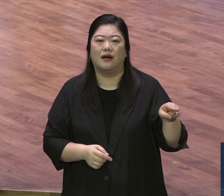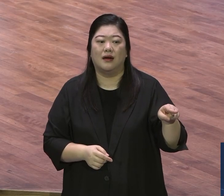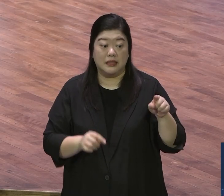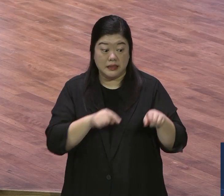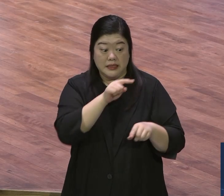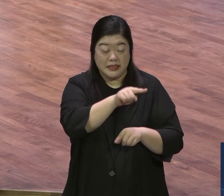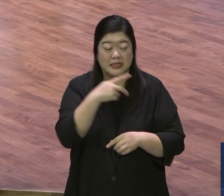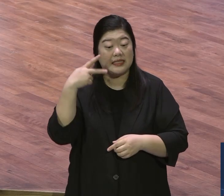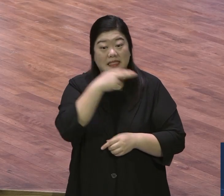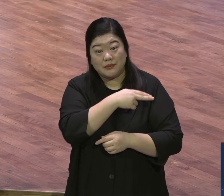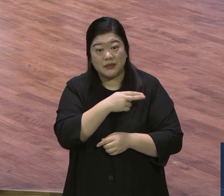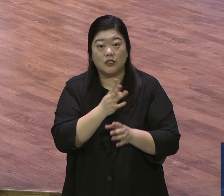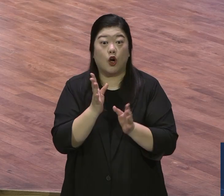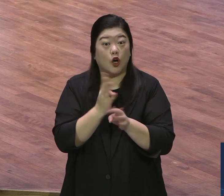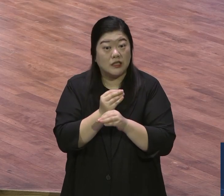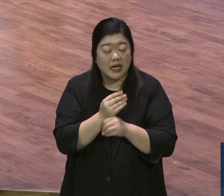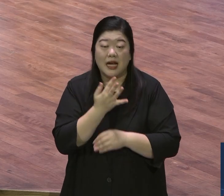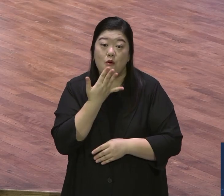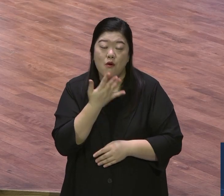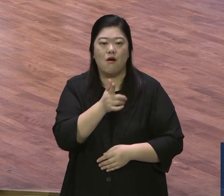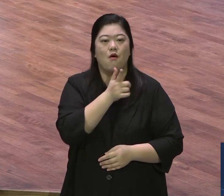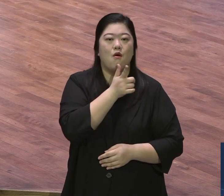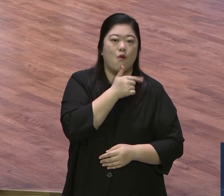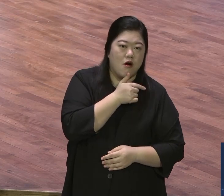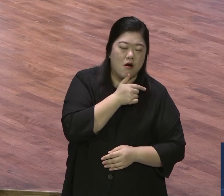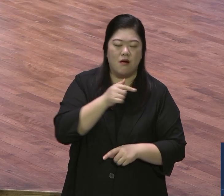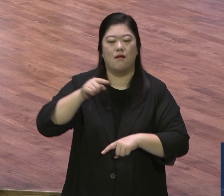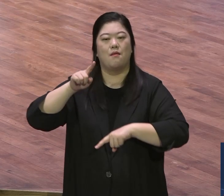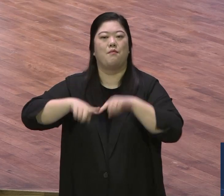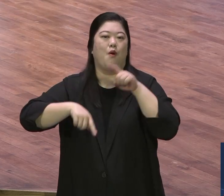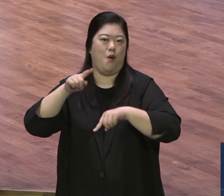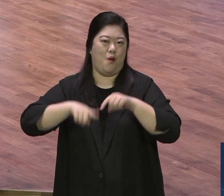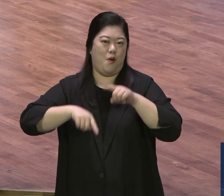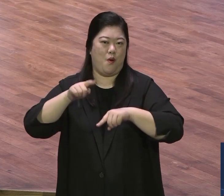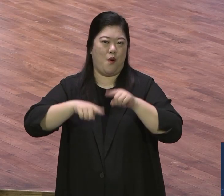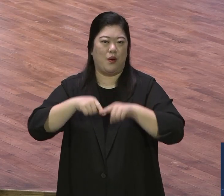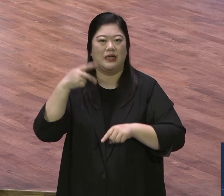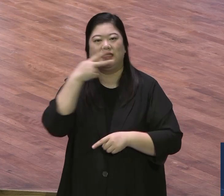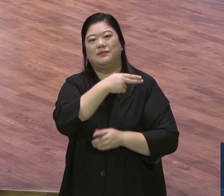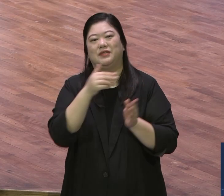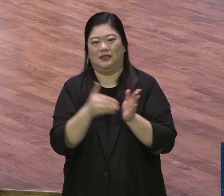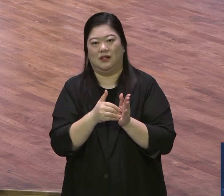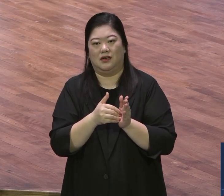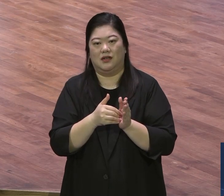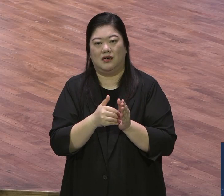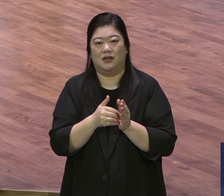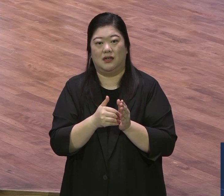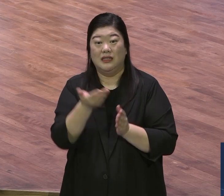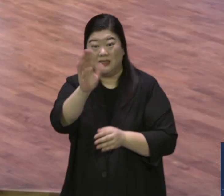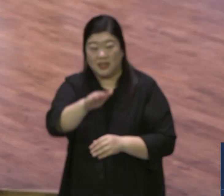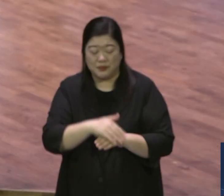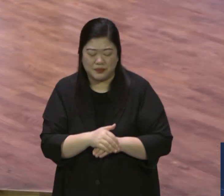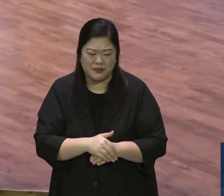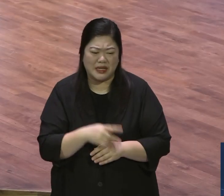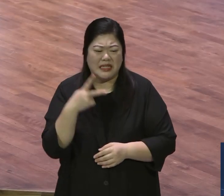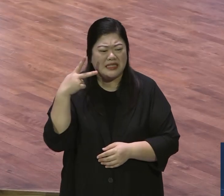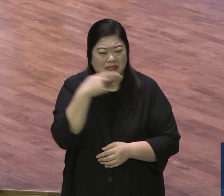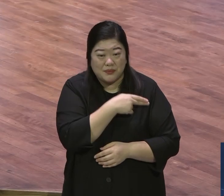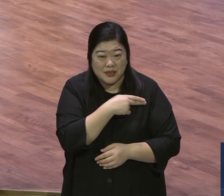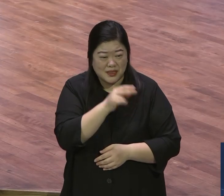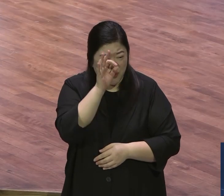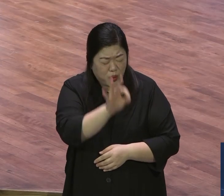목요일에 검식을 했어요. 그런데 월요일과 목요일을 검식하는데 그 검식 내용을 보면